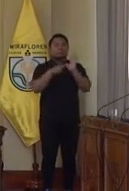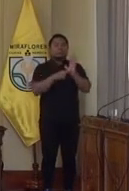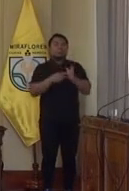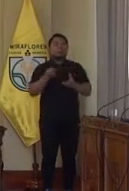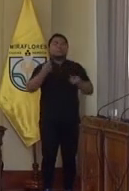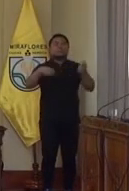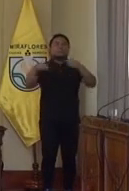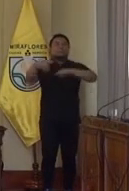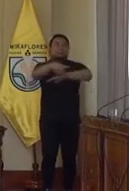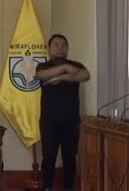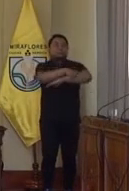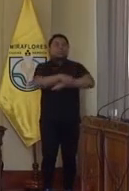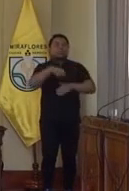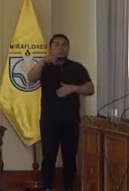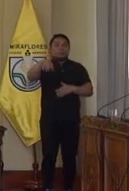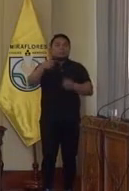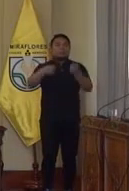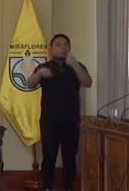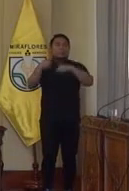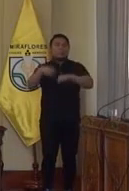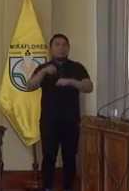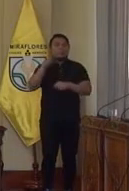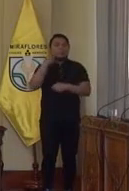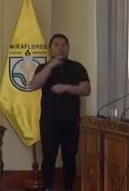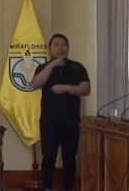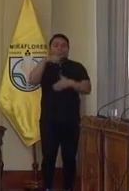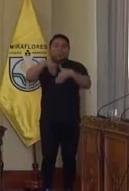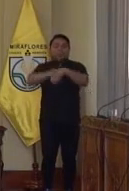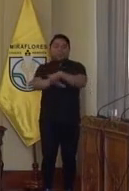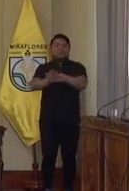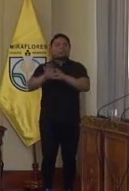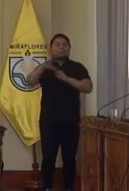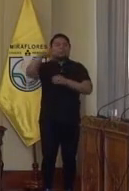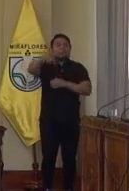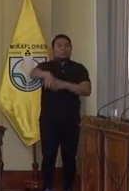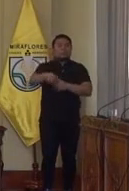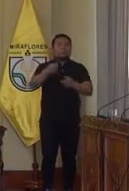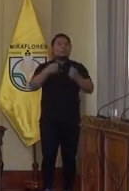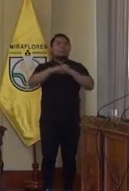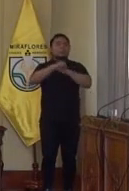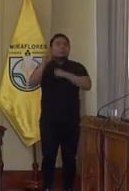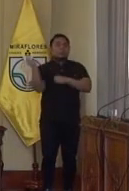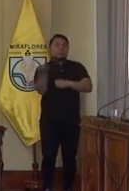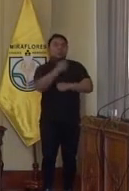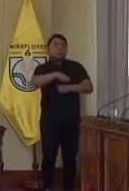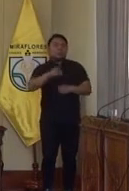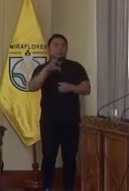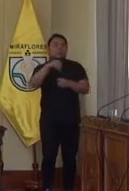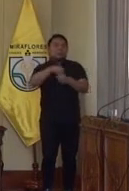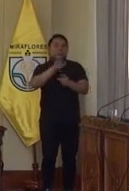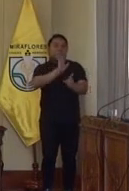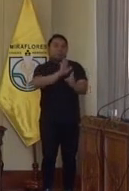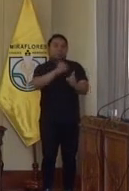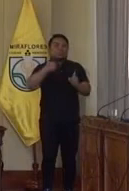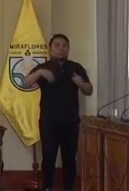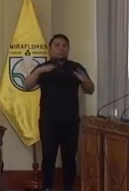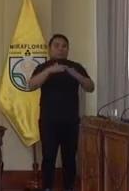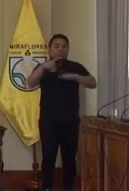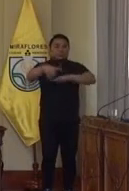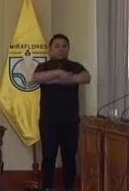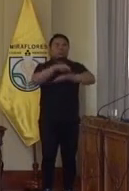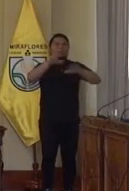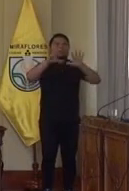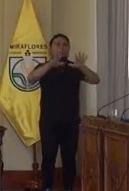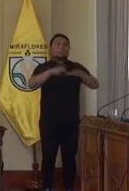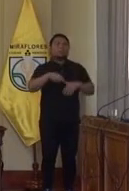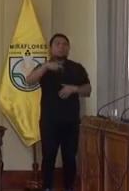subasta pública del módulo comercial instalado al interior del Centro Promotor de Tenis de propiedad municipal ubicado en la cuadra 8